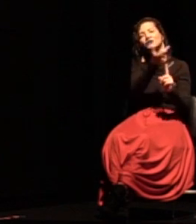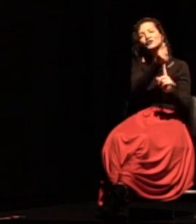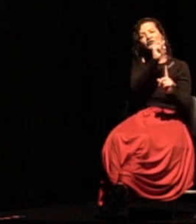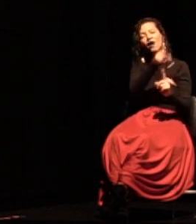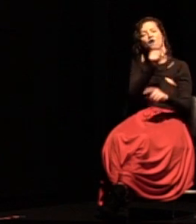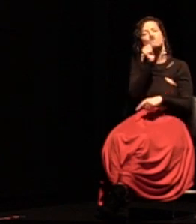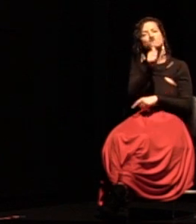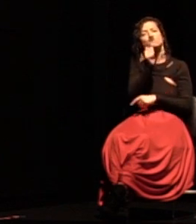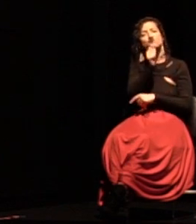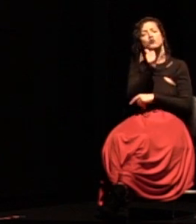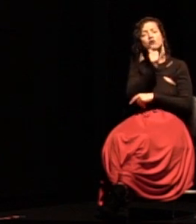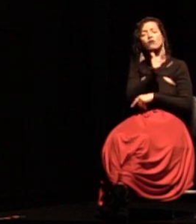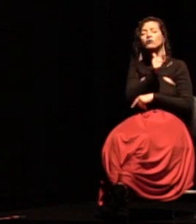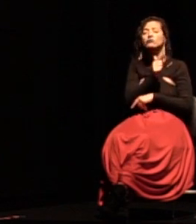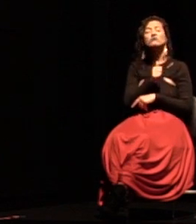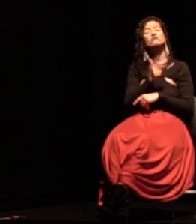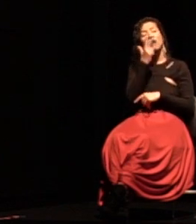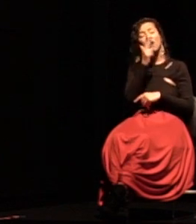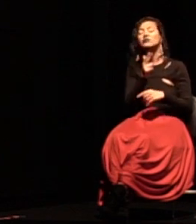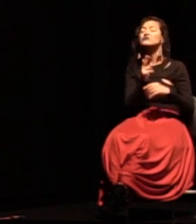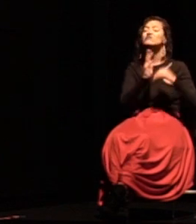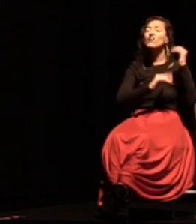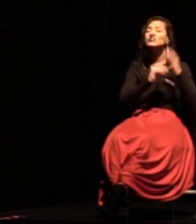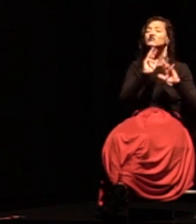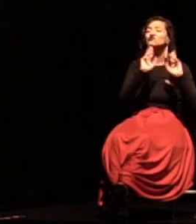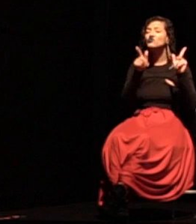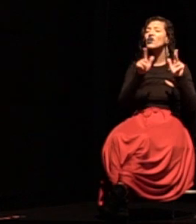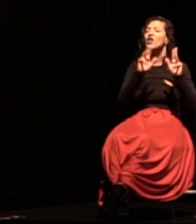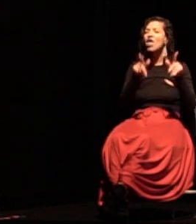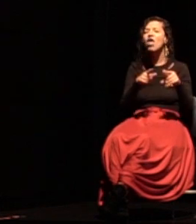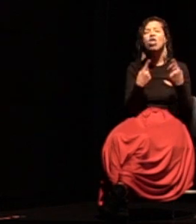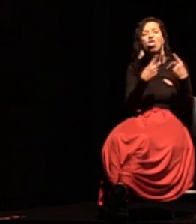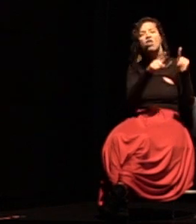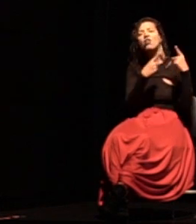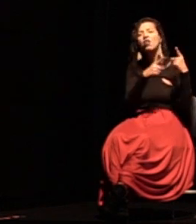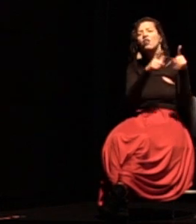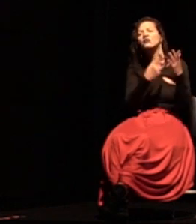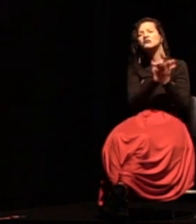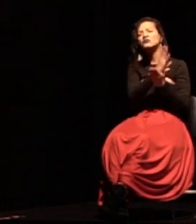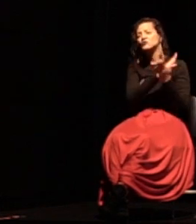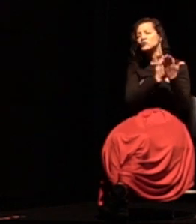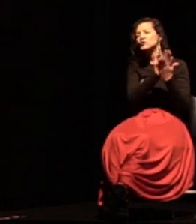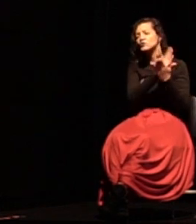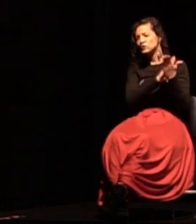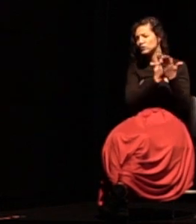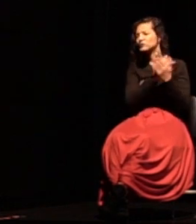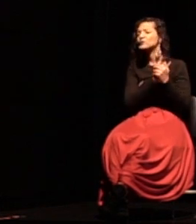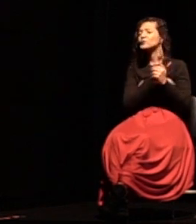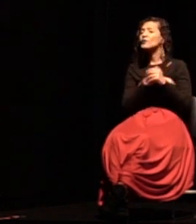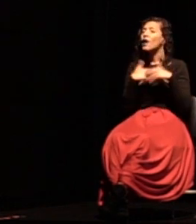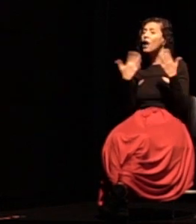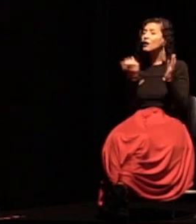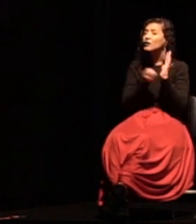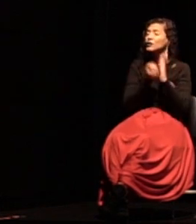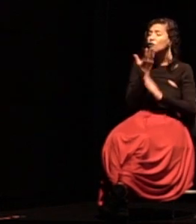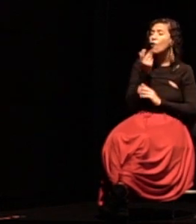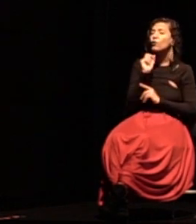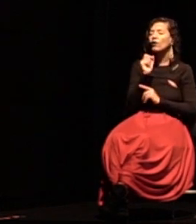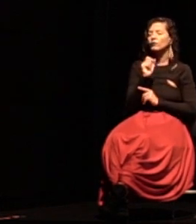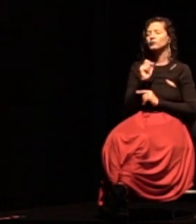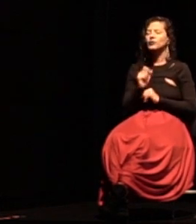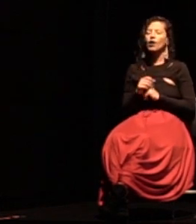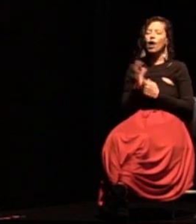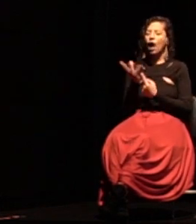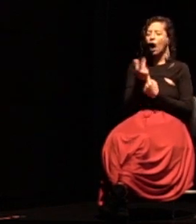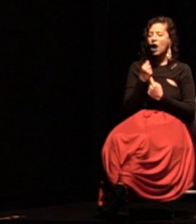forçando, cutucando, sendo impertinentes. Isto criou uma estrutura estética impertinente